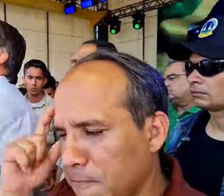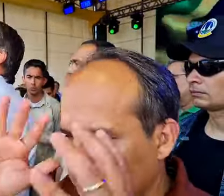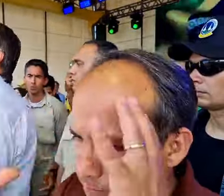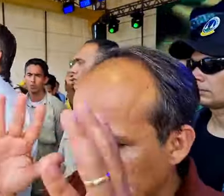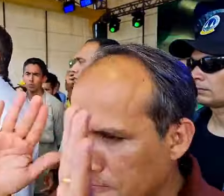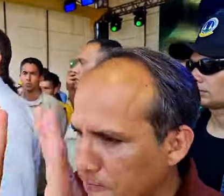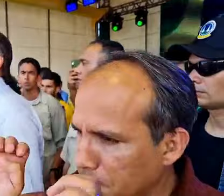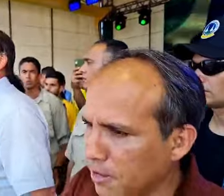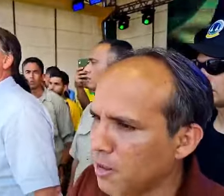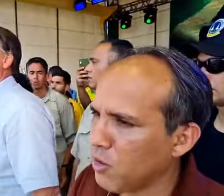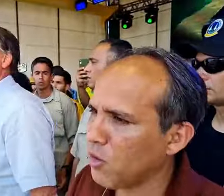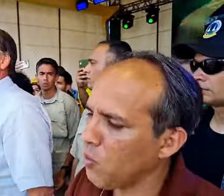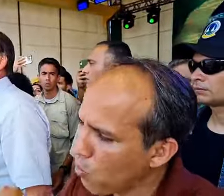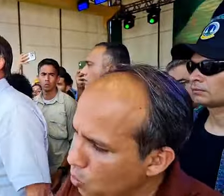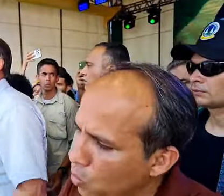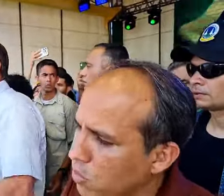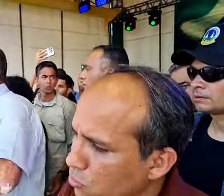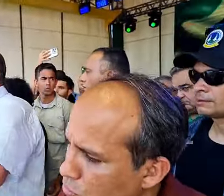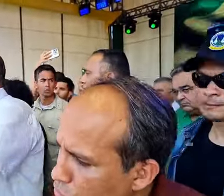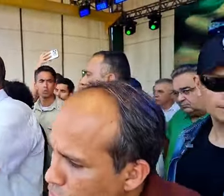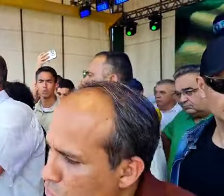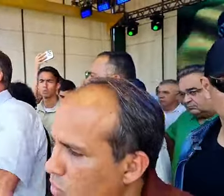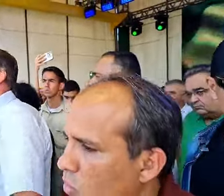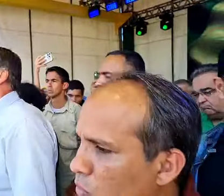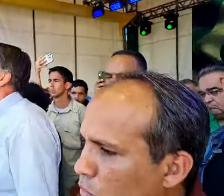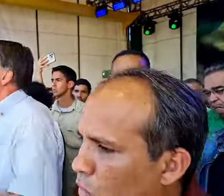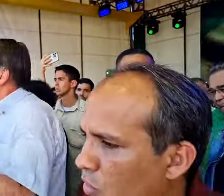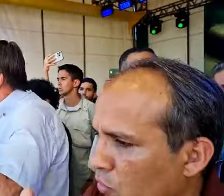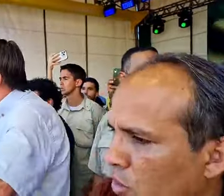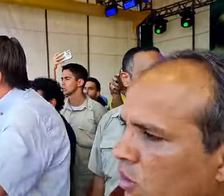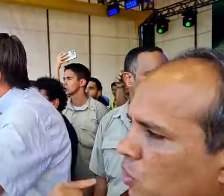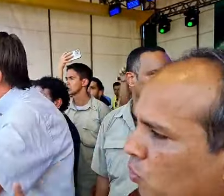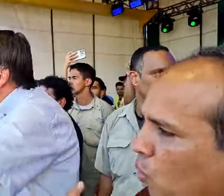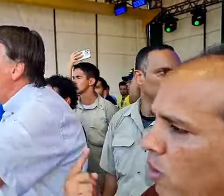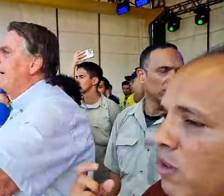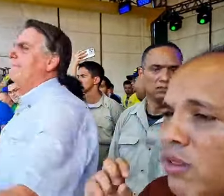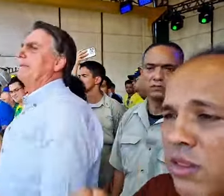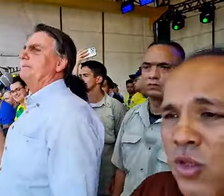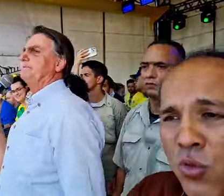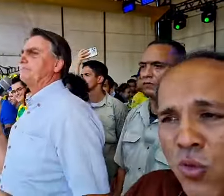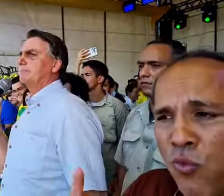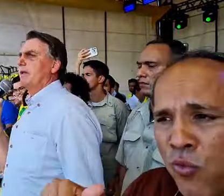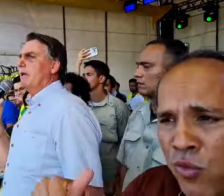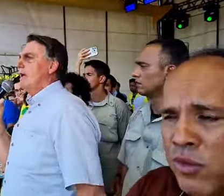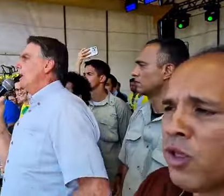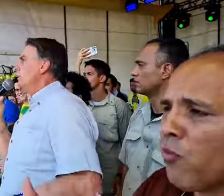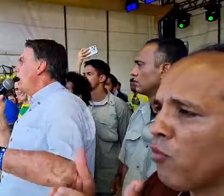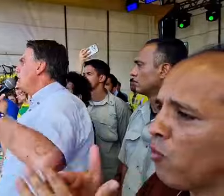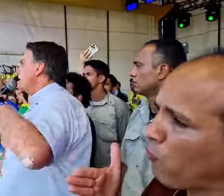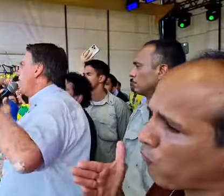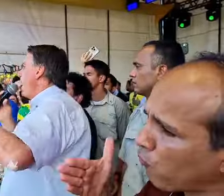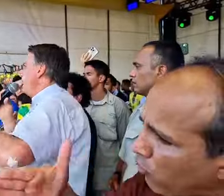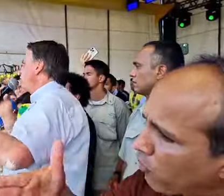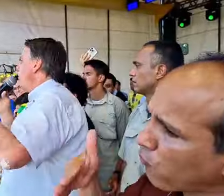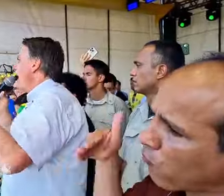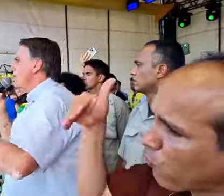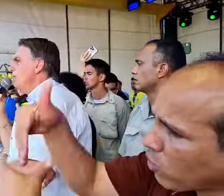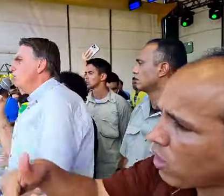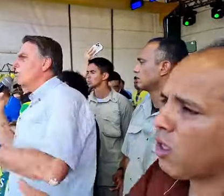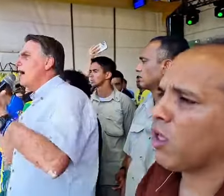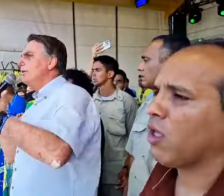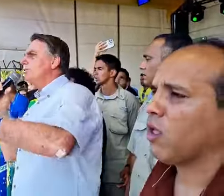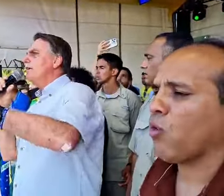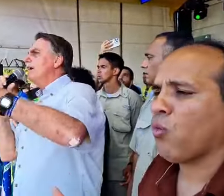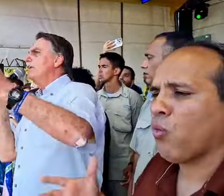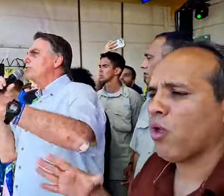e venha para nós. Quem não votou, vá votar. Nós não queremos um